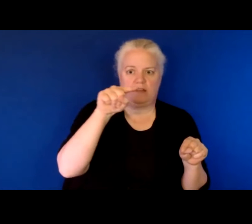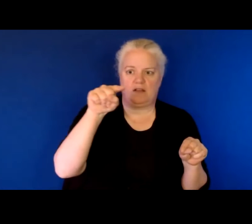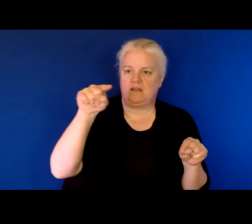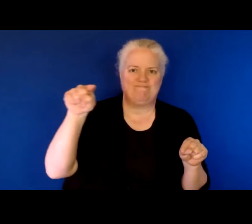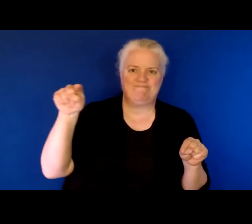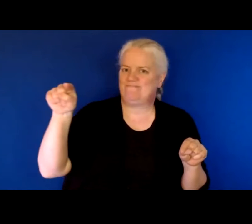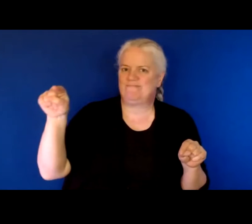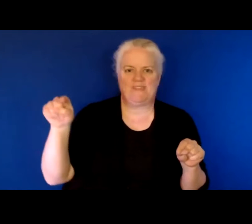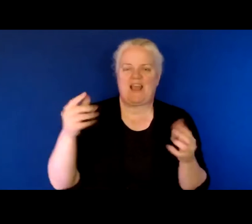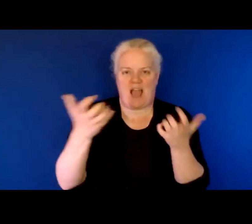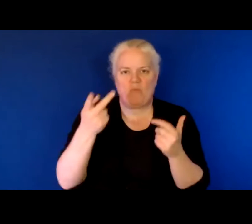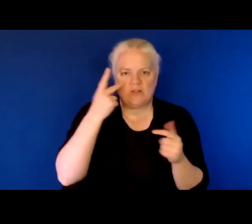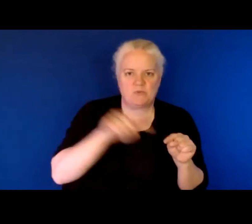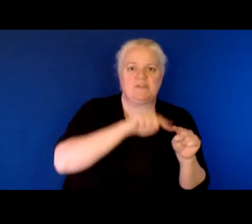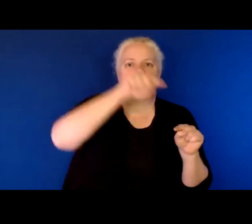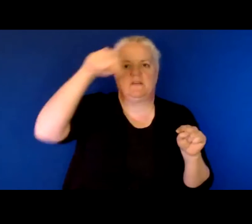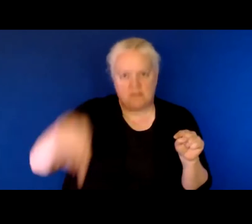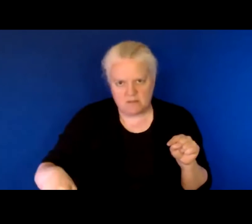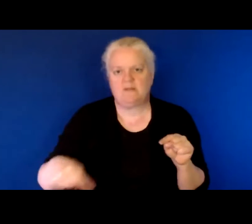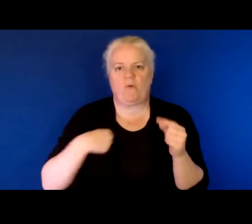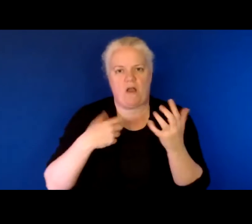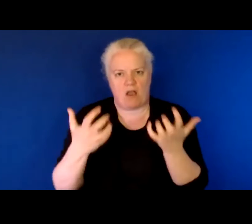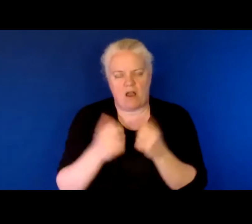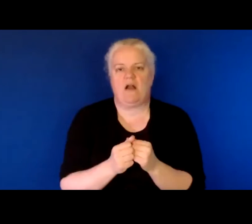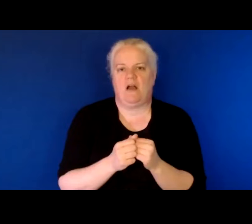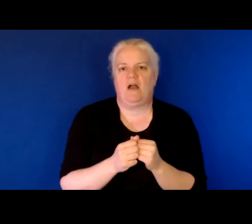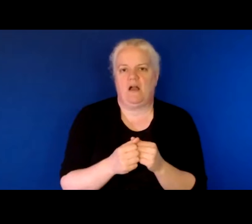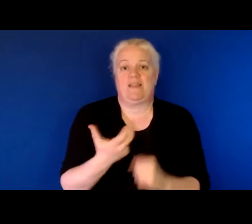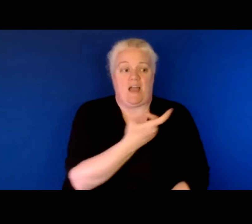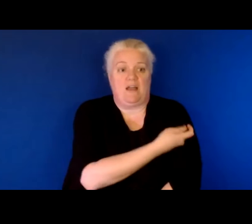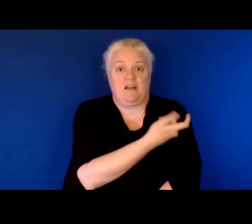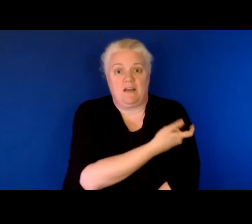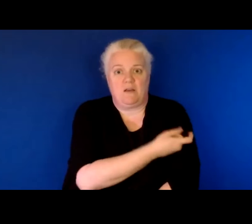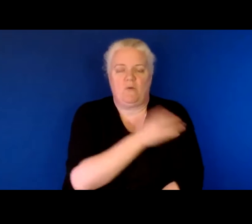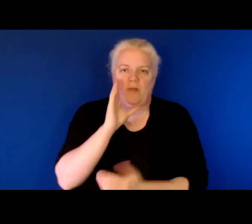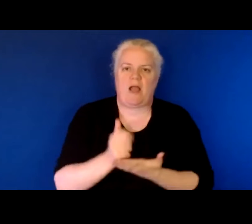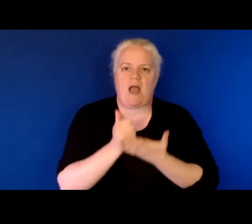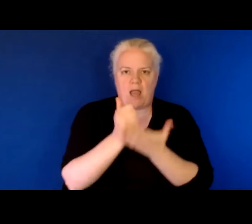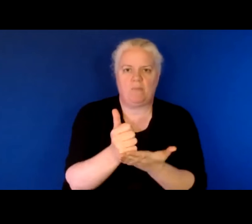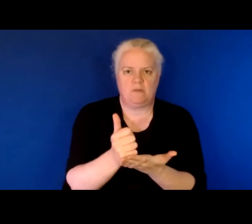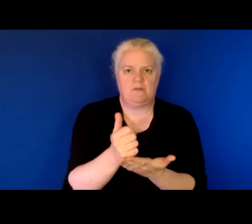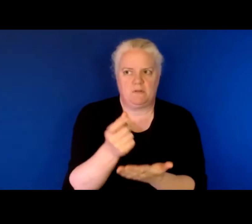个保护作用的，所以也希望大家是考虑去接种。